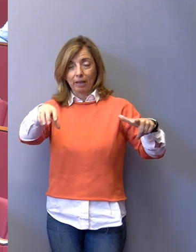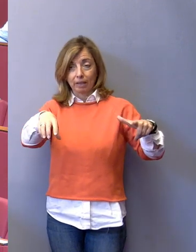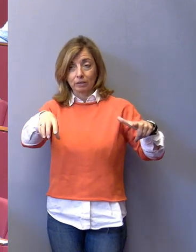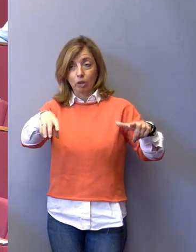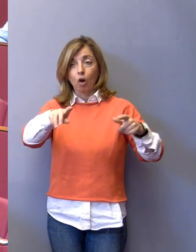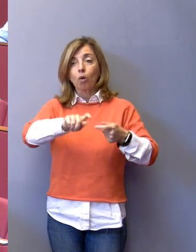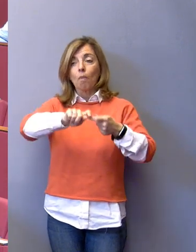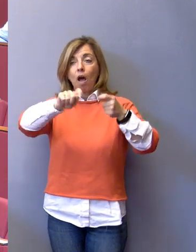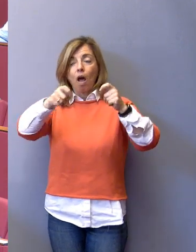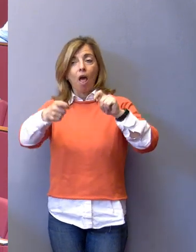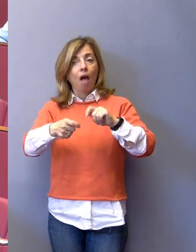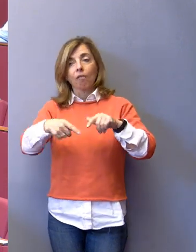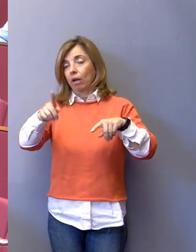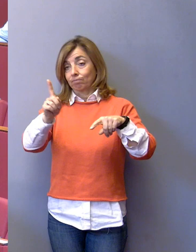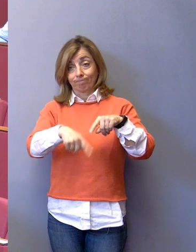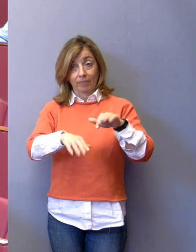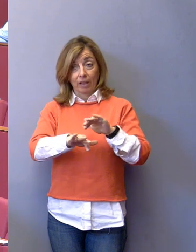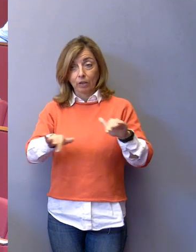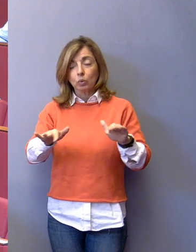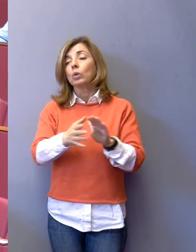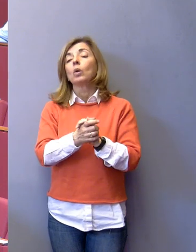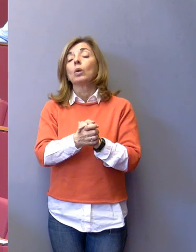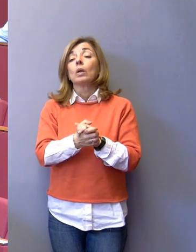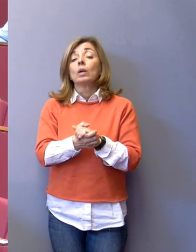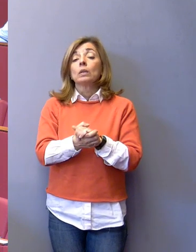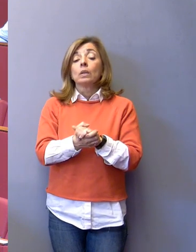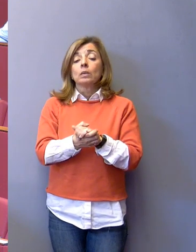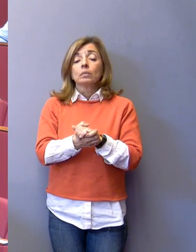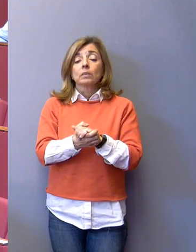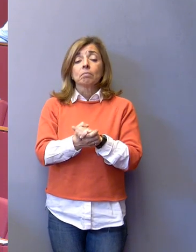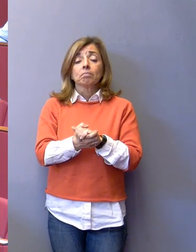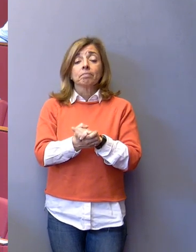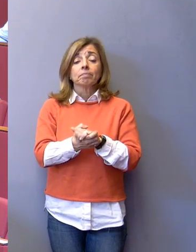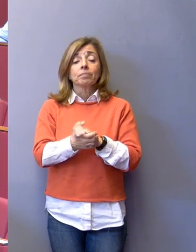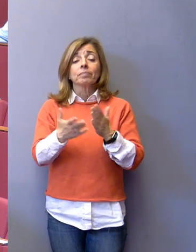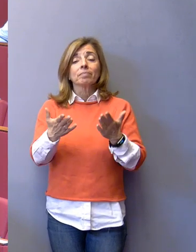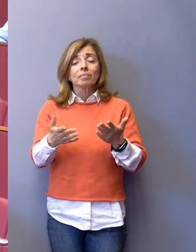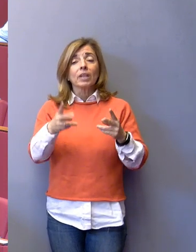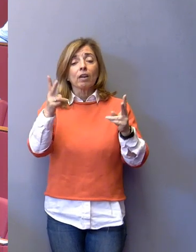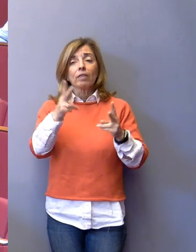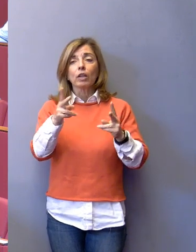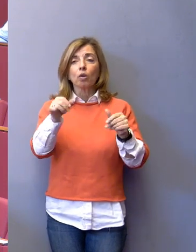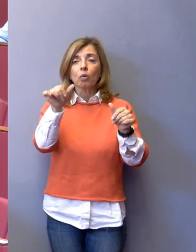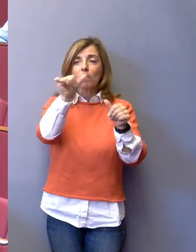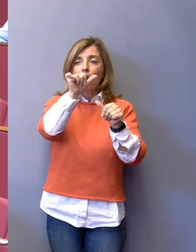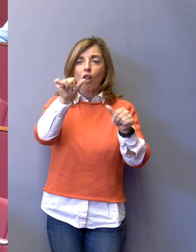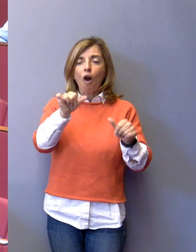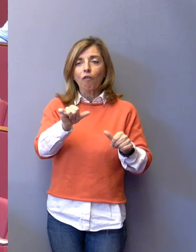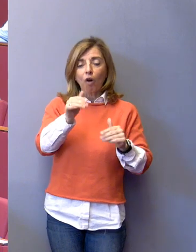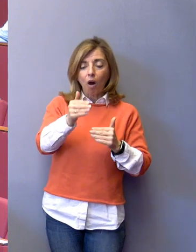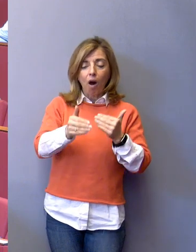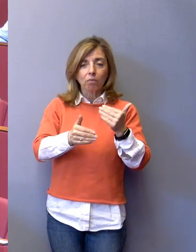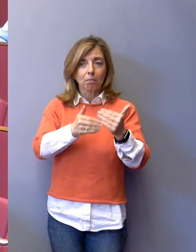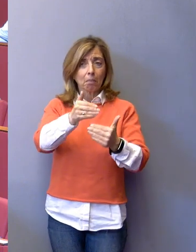diciamo Nei fatti Ma la forma che si percorre non è quella che sarebbe